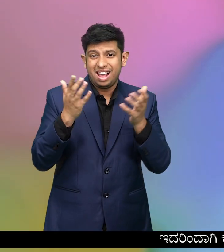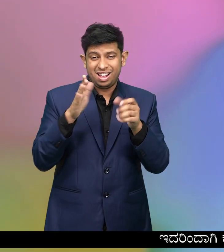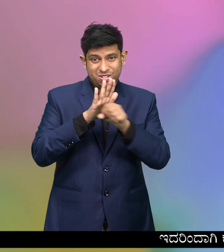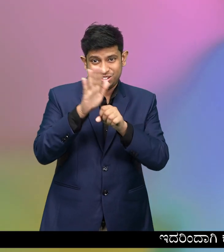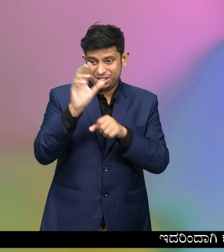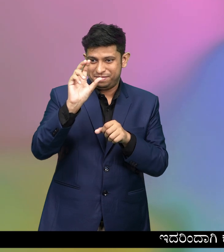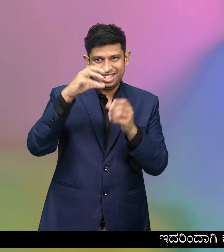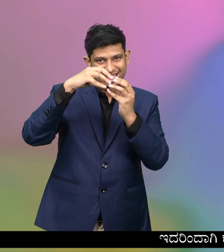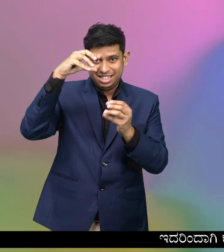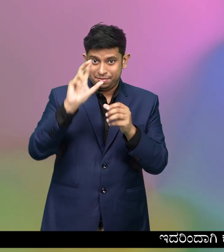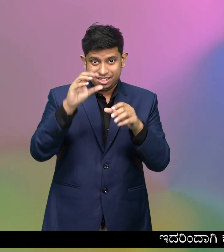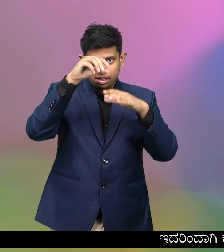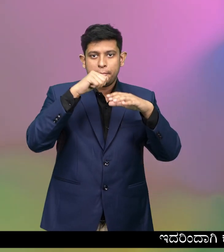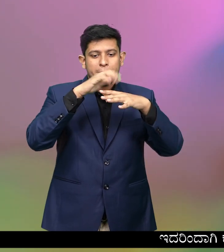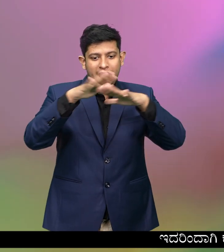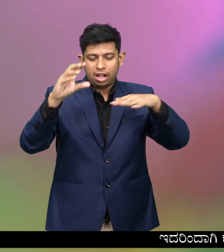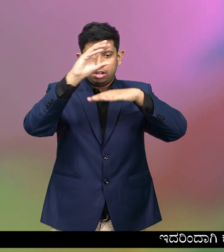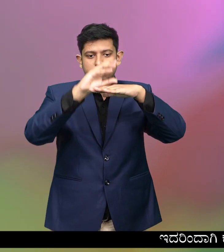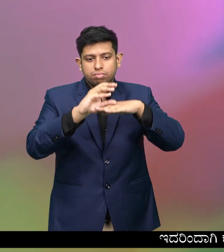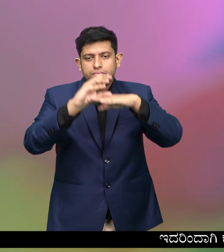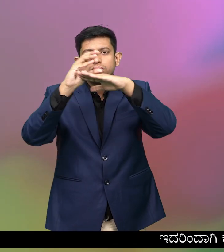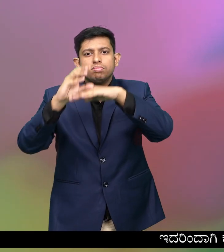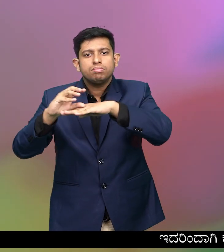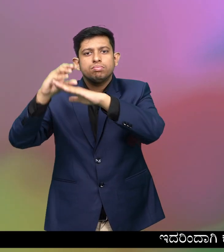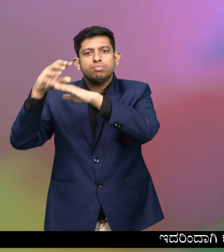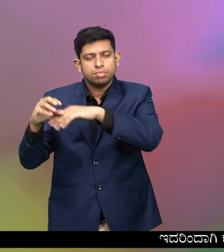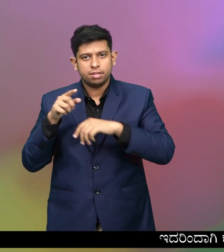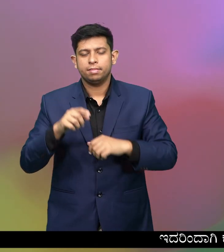ಇದರಿಂದ ಕಾರ್ಕ್ ನೀರಿನ ಮೇಲೆ ತೇಲುತ್ತದೆ.